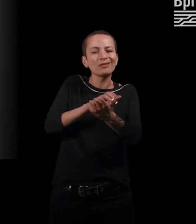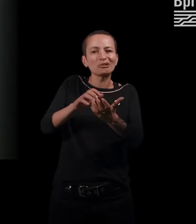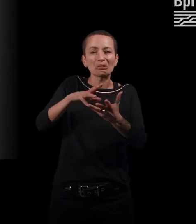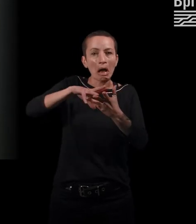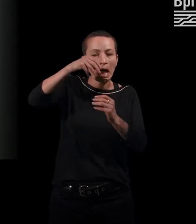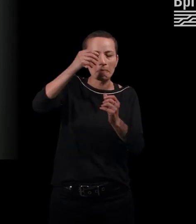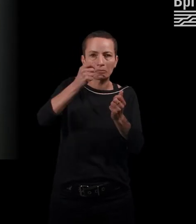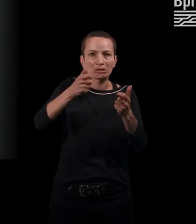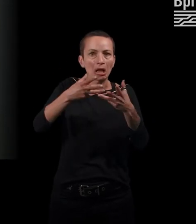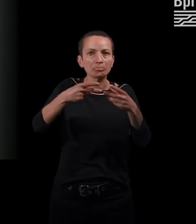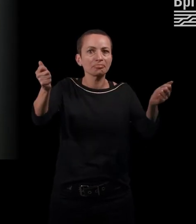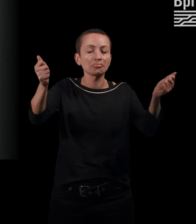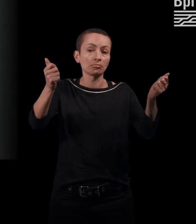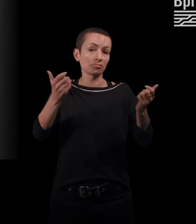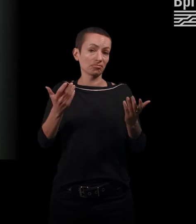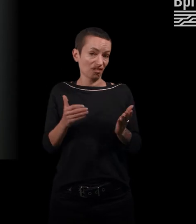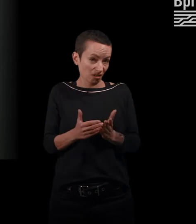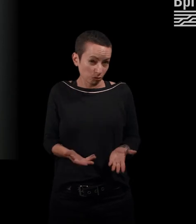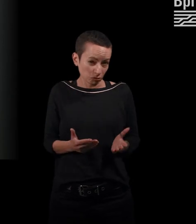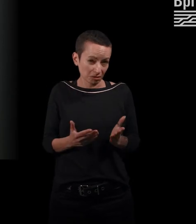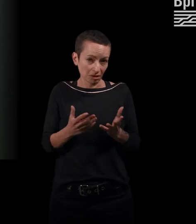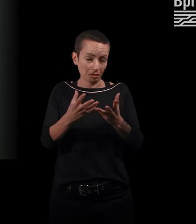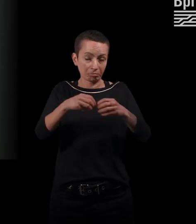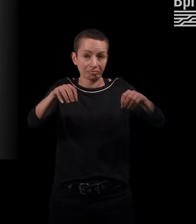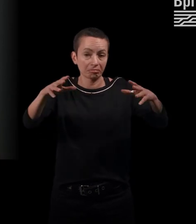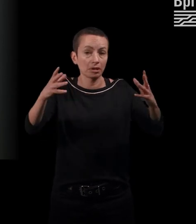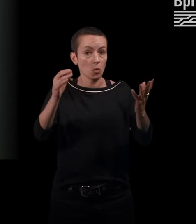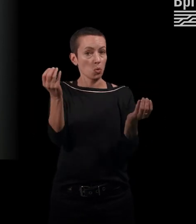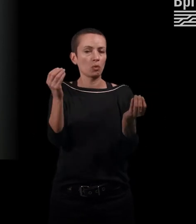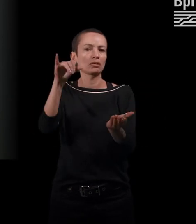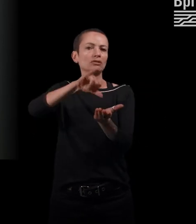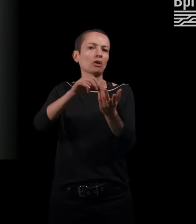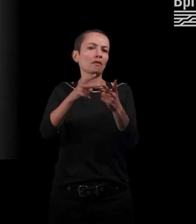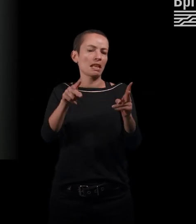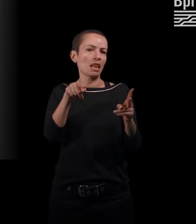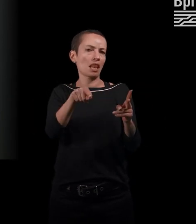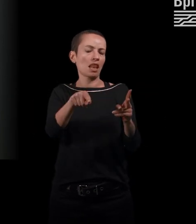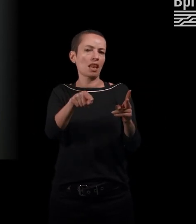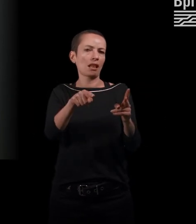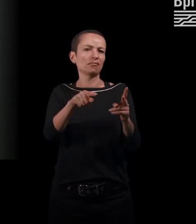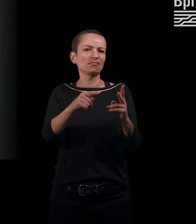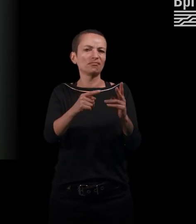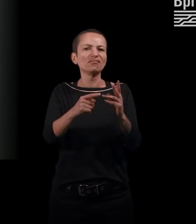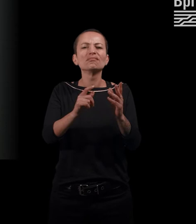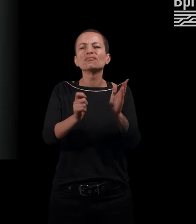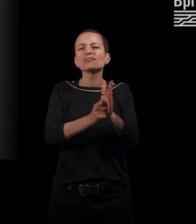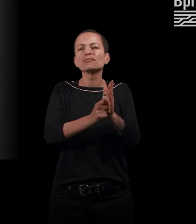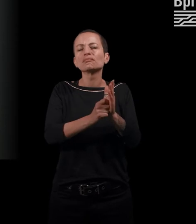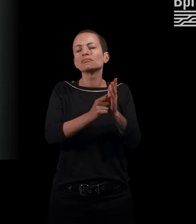Révolution et qui, d'une certaine manière, aujourd'hui, malheureusement, l'a reperdue, c'est le centre-ville de Beyrouth qui a été